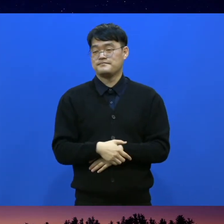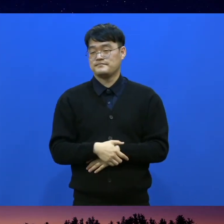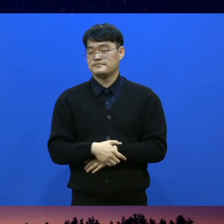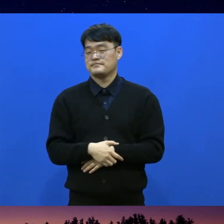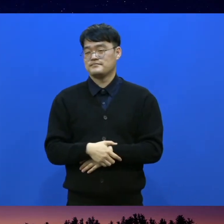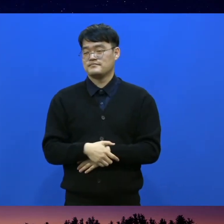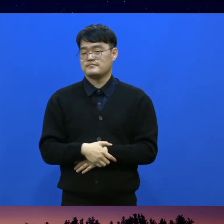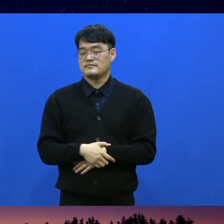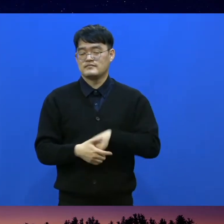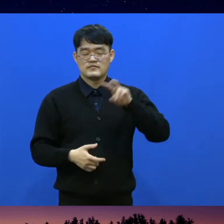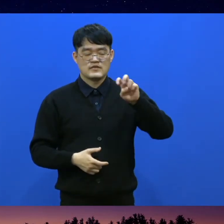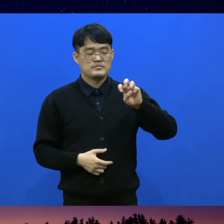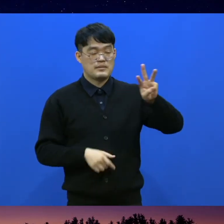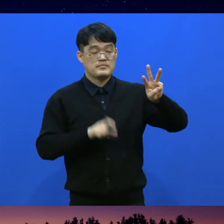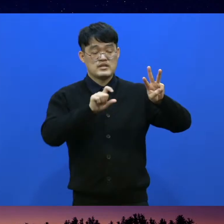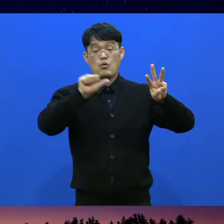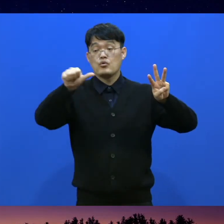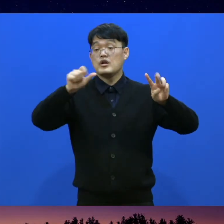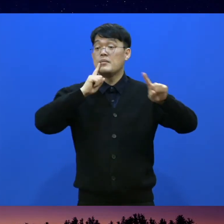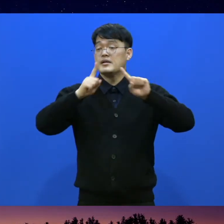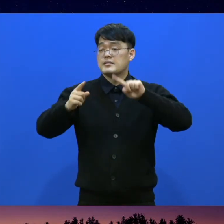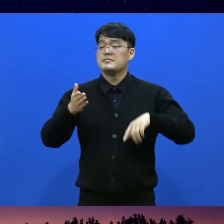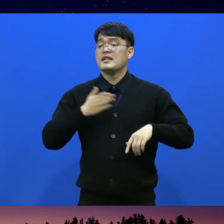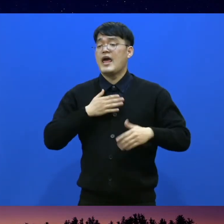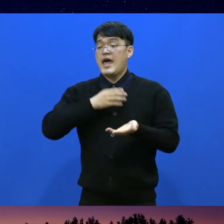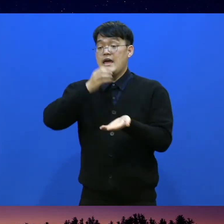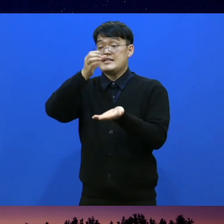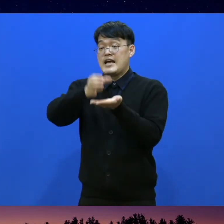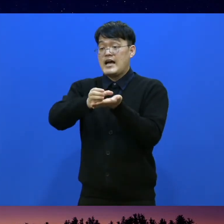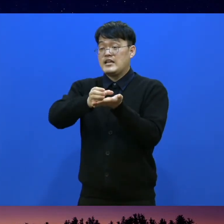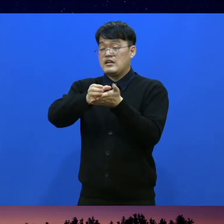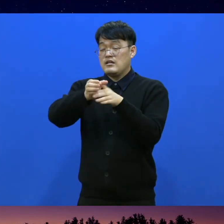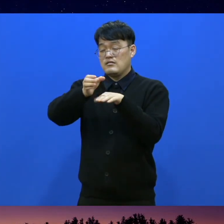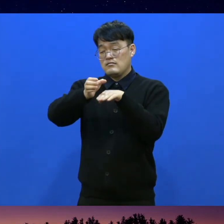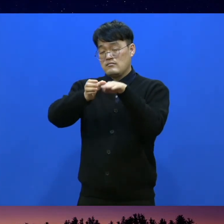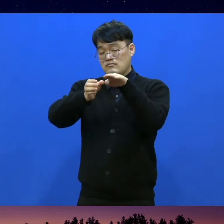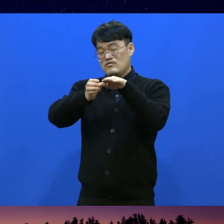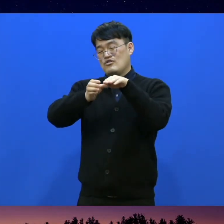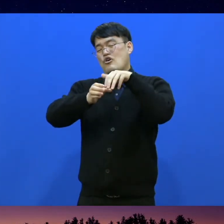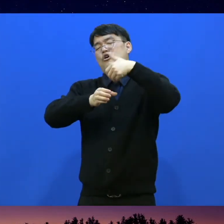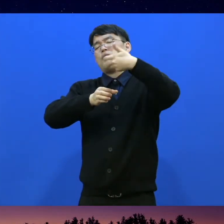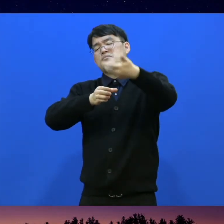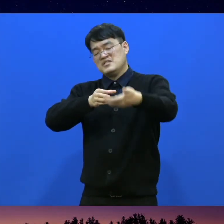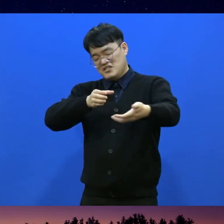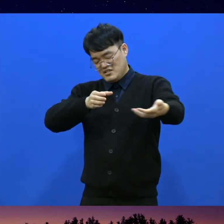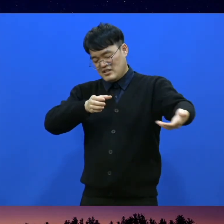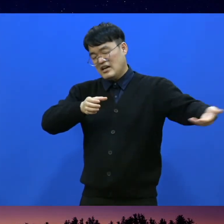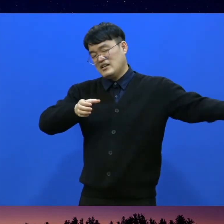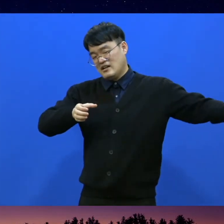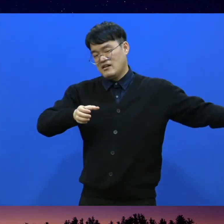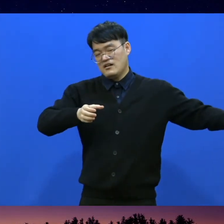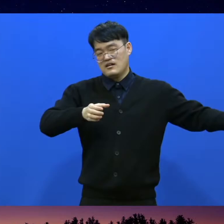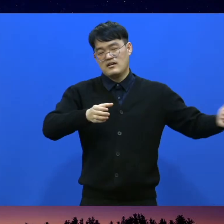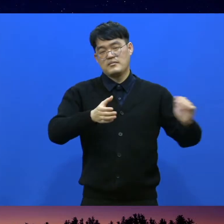5절에는 뭐예요? 내 잔이 넘치는 오브플로.